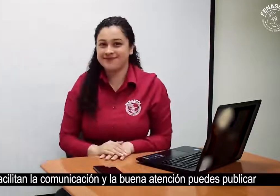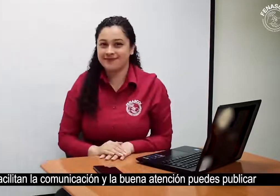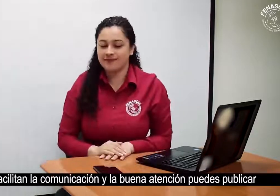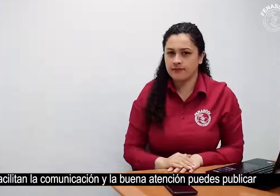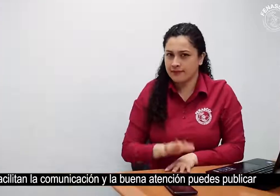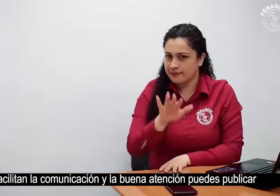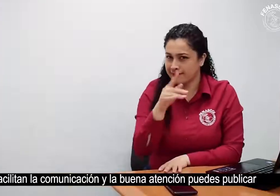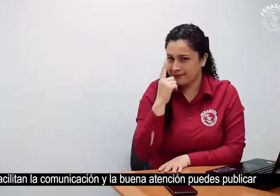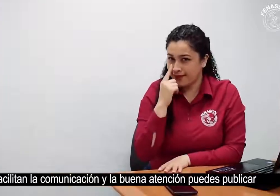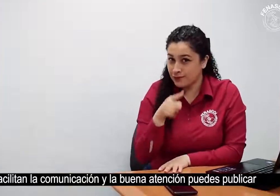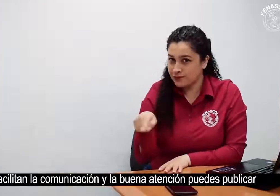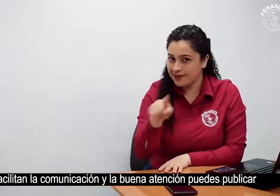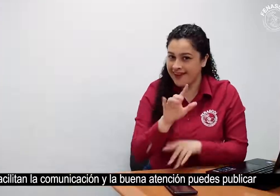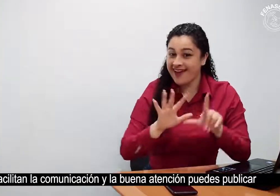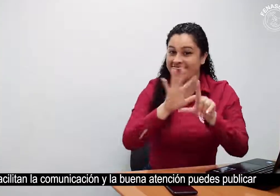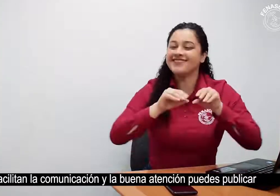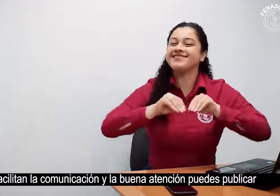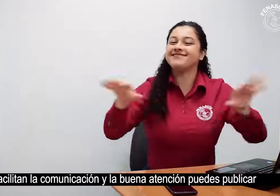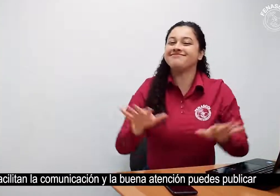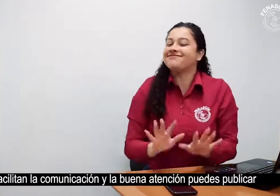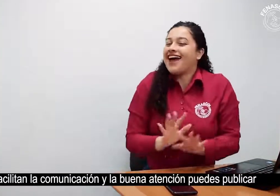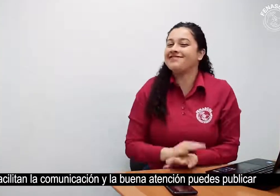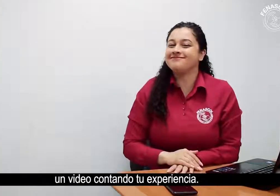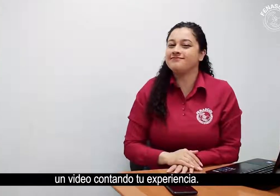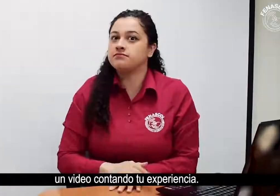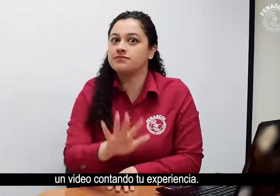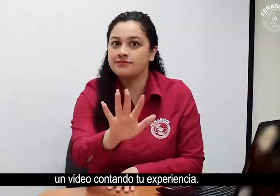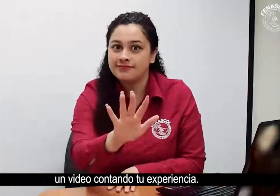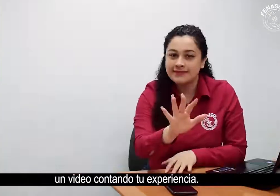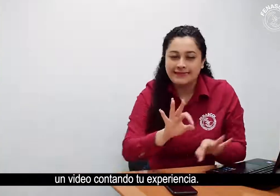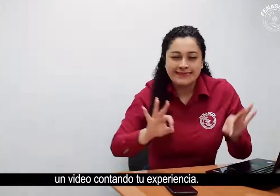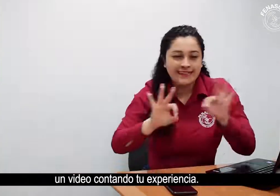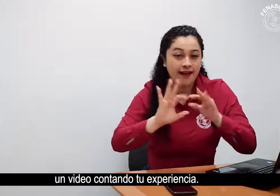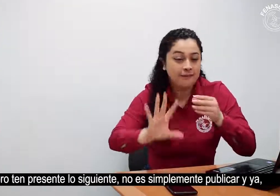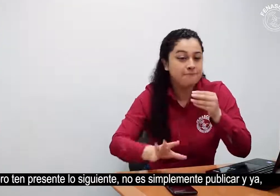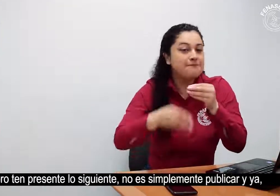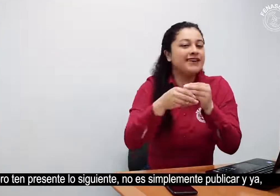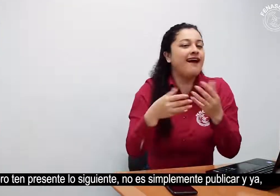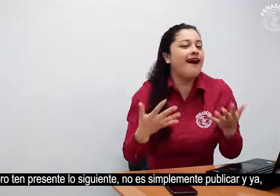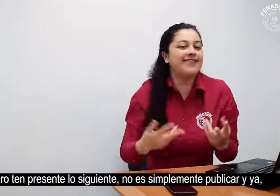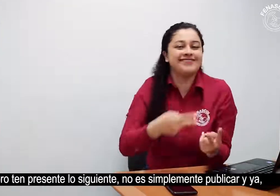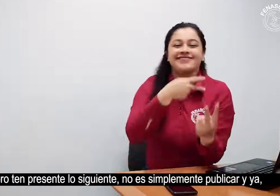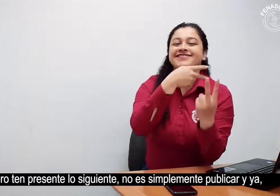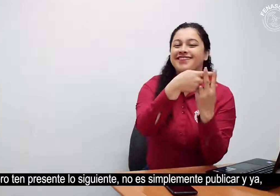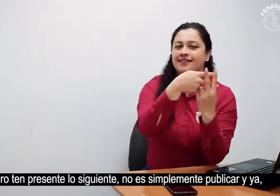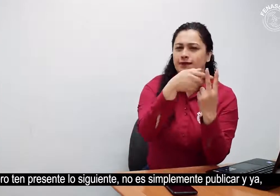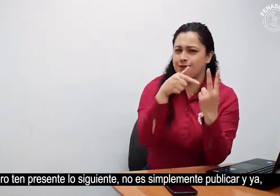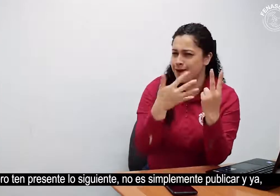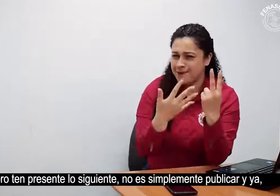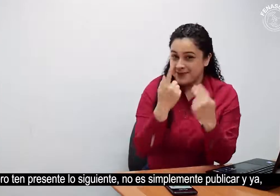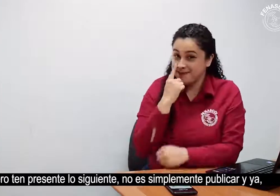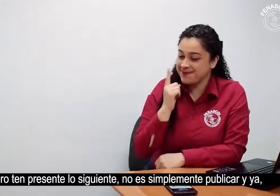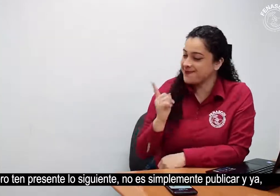comunicación y la buena atención, puedes publicar un video contando tu experiencia. Pero ten presente lo siguiente, no es simplemente publicar y ya.